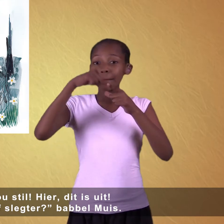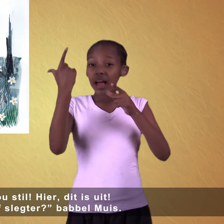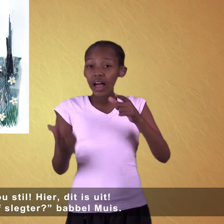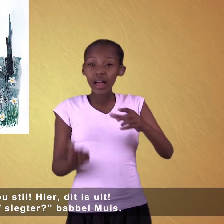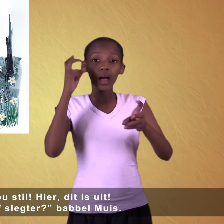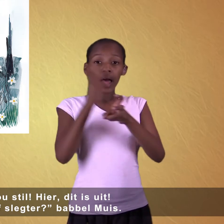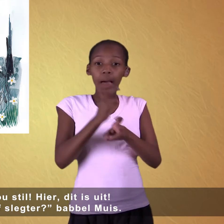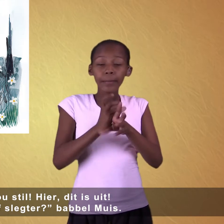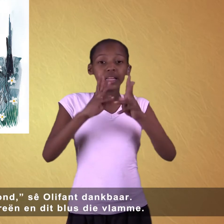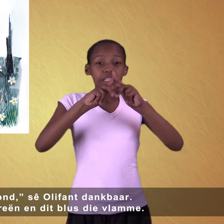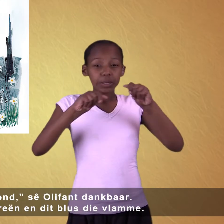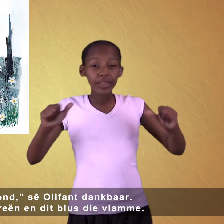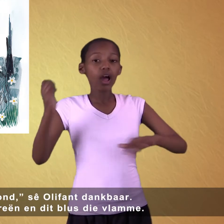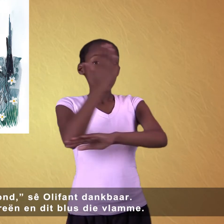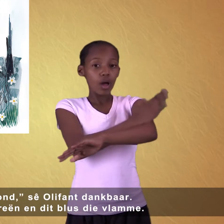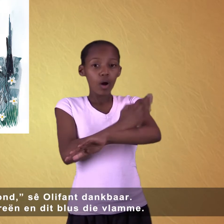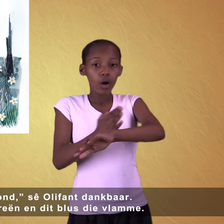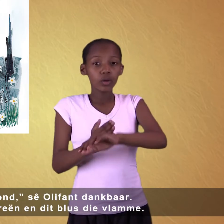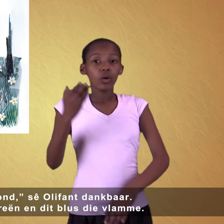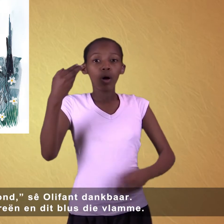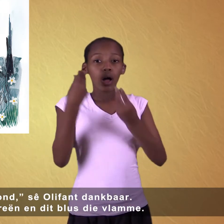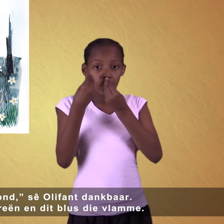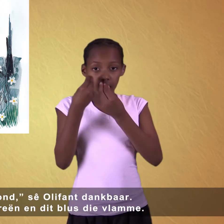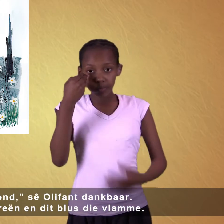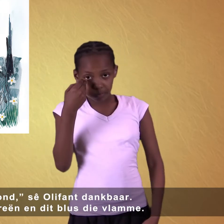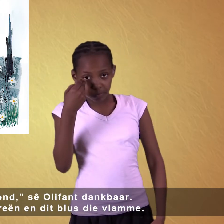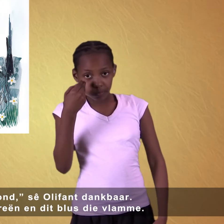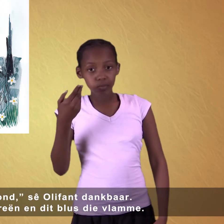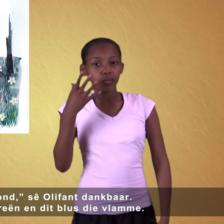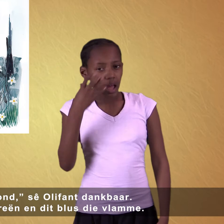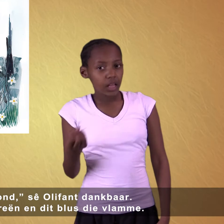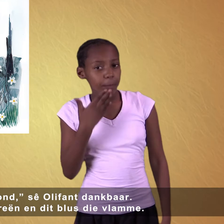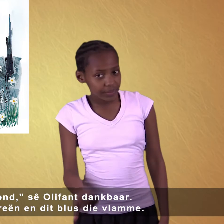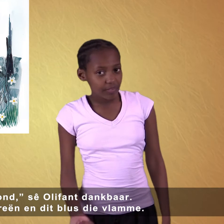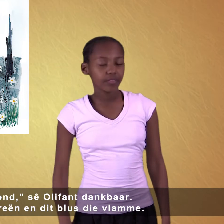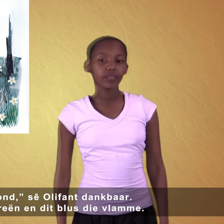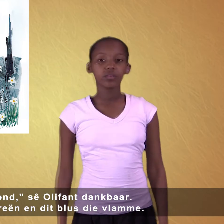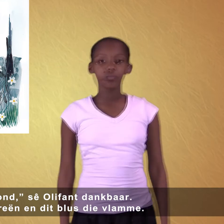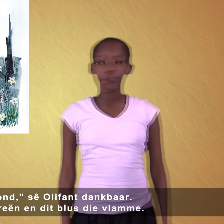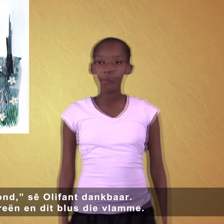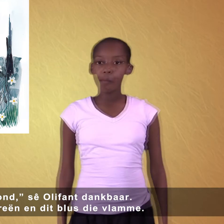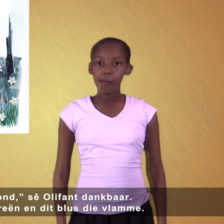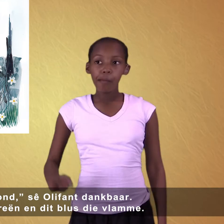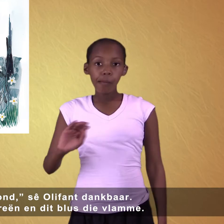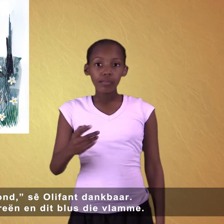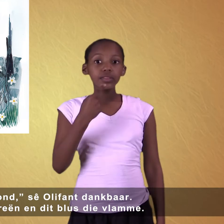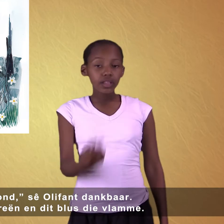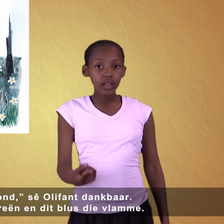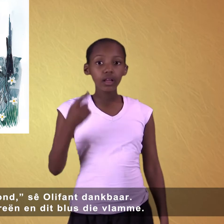babbelmuis? My oog is gesond, sê olifant dankbaar. Die wolke bring reën en dit blus die